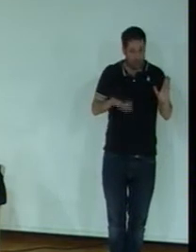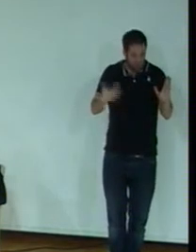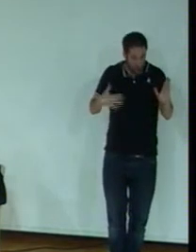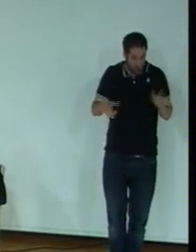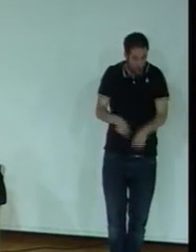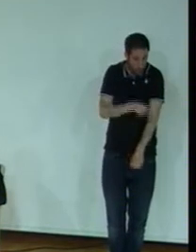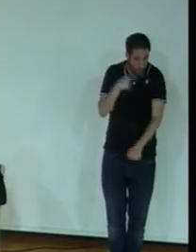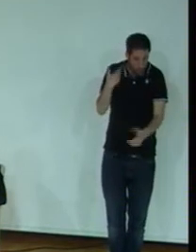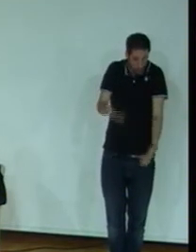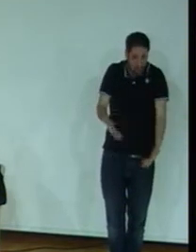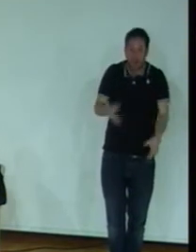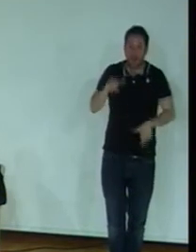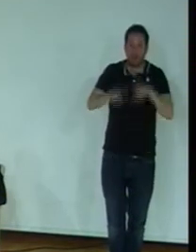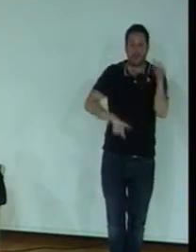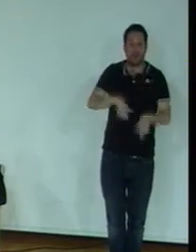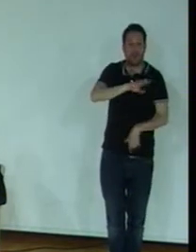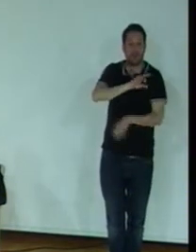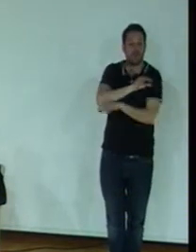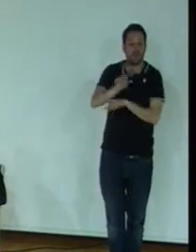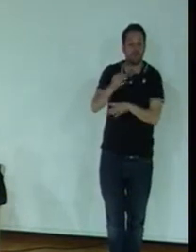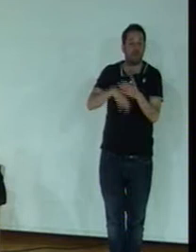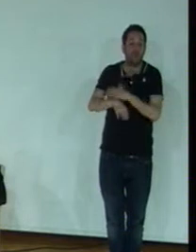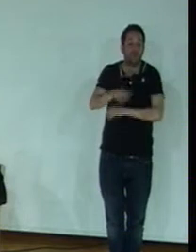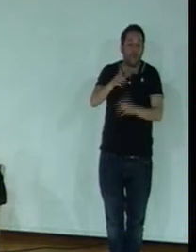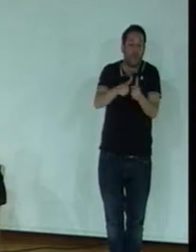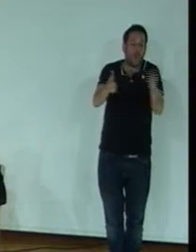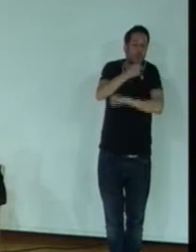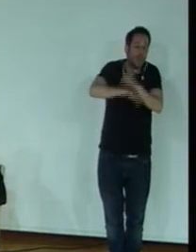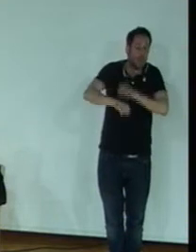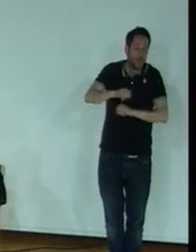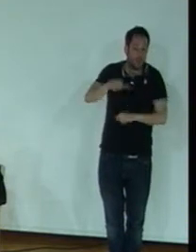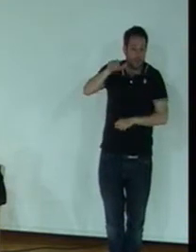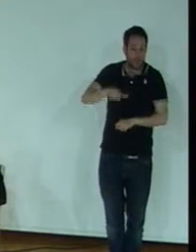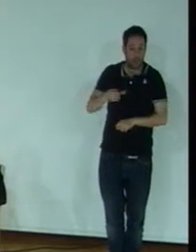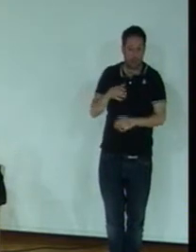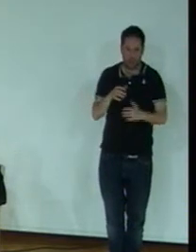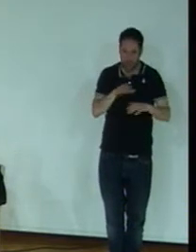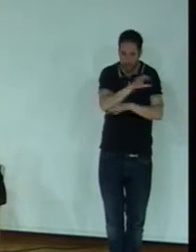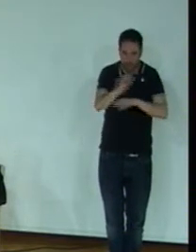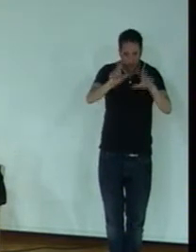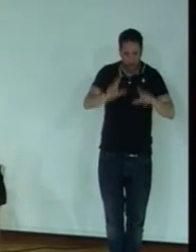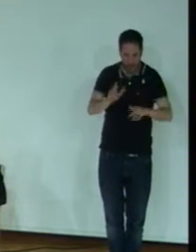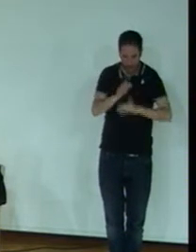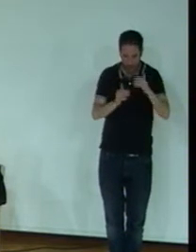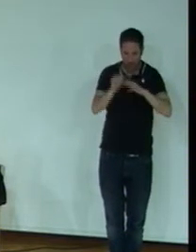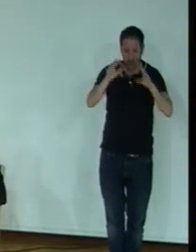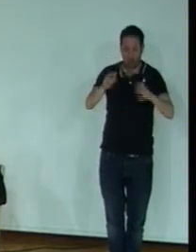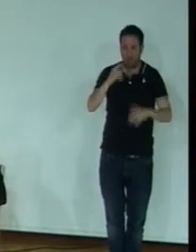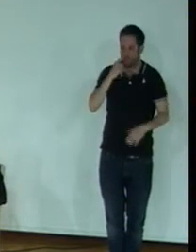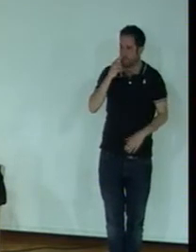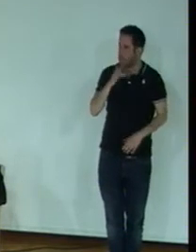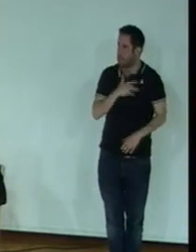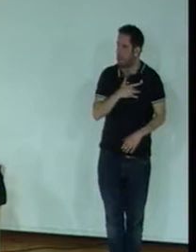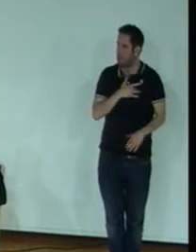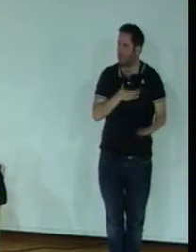C'est pour ça que d'ailleurs, tout responsable sécurité dans une organisation a toujours bâti sa sécurité informatique en faisant l'hypothèse que tout